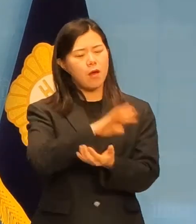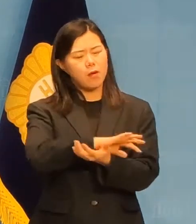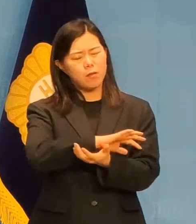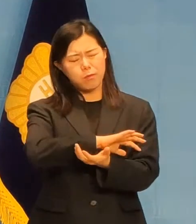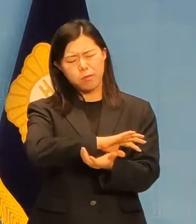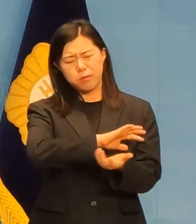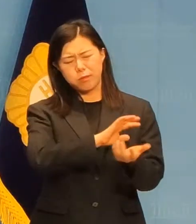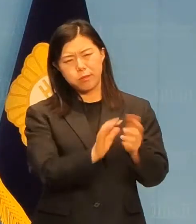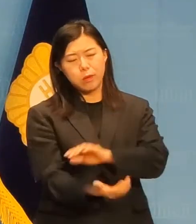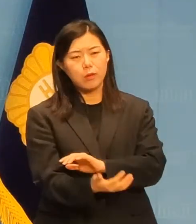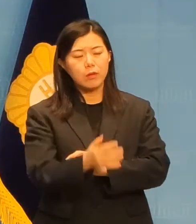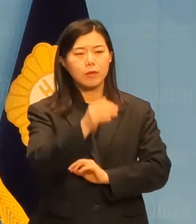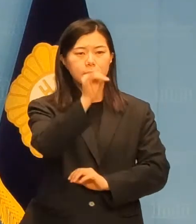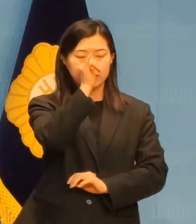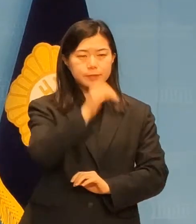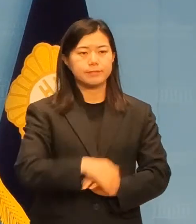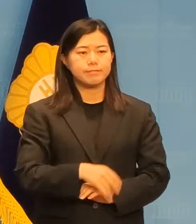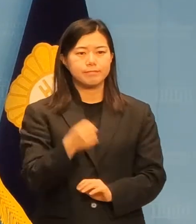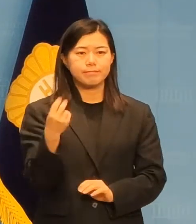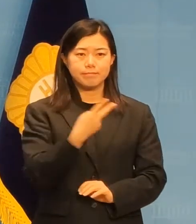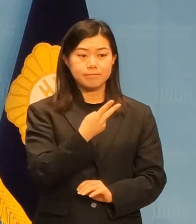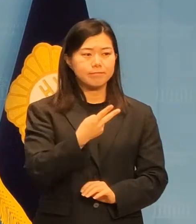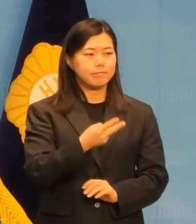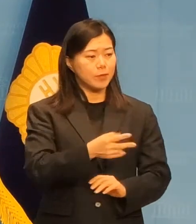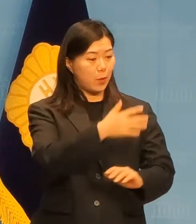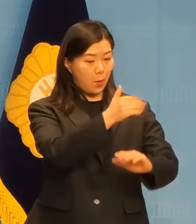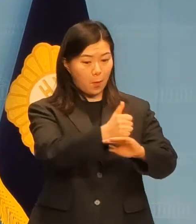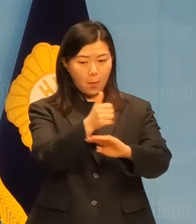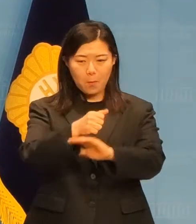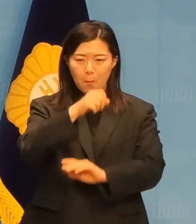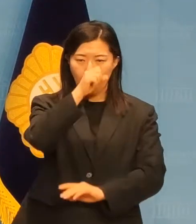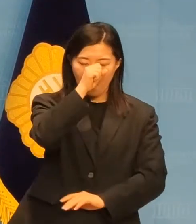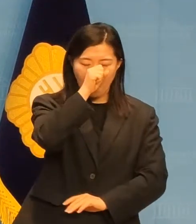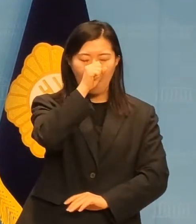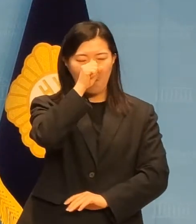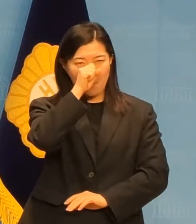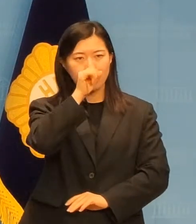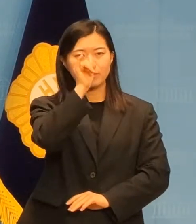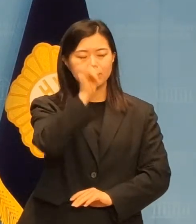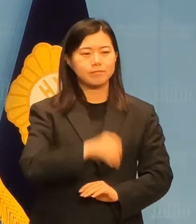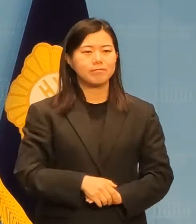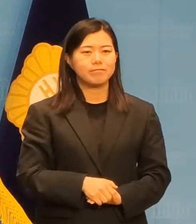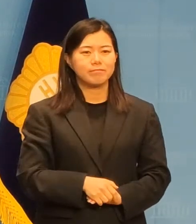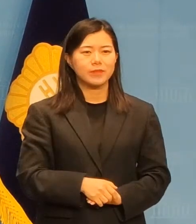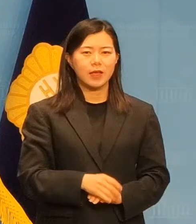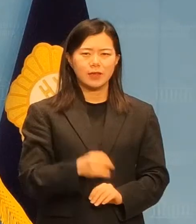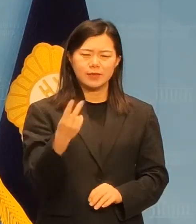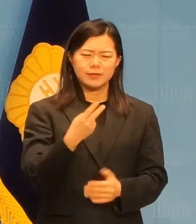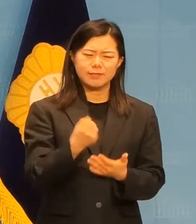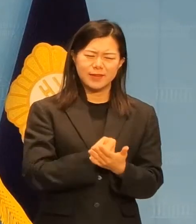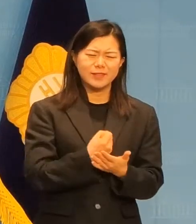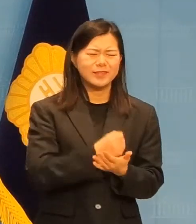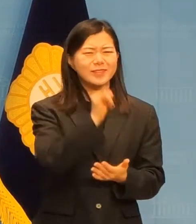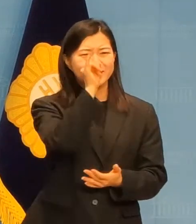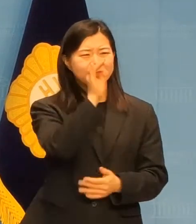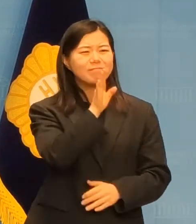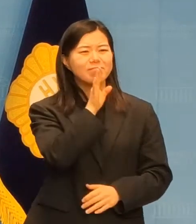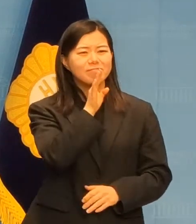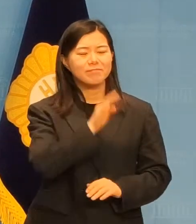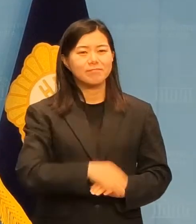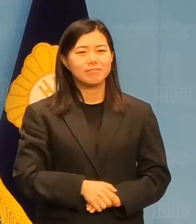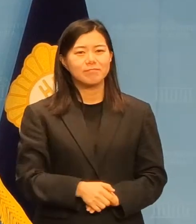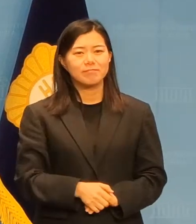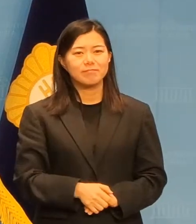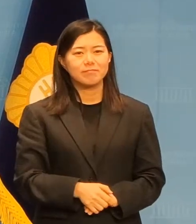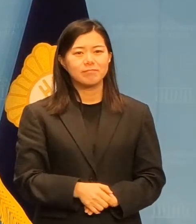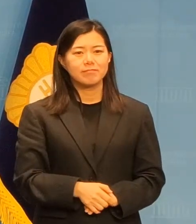회오리, 그리고 또 좋은 결과들이 이어져 왔습니다. 물론 아쉬운 측면들도 많이 있습니다. 아직까지